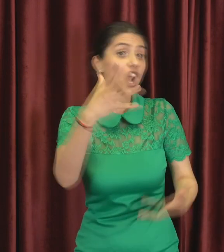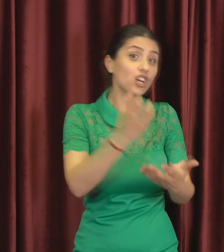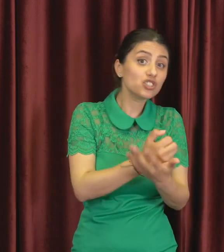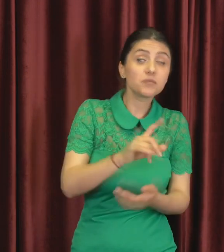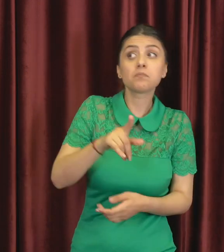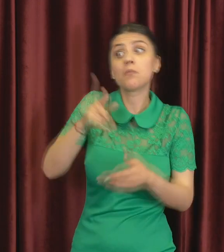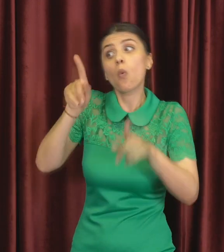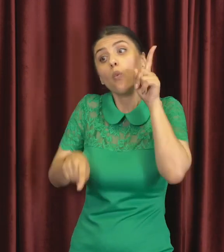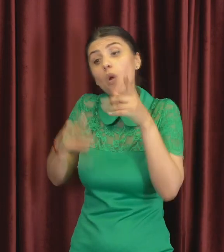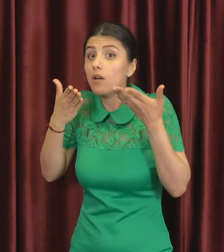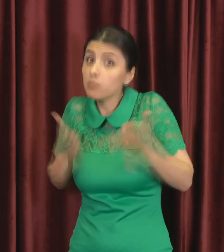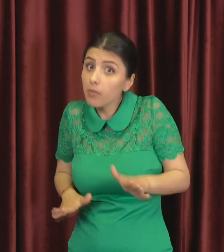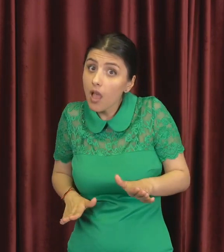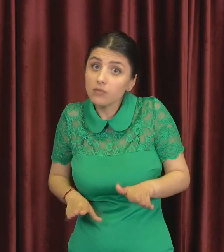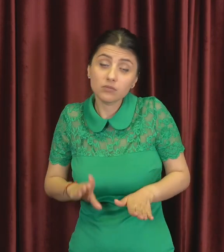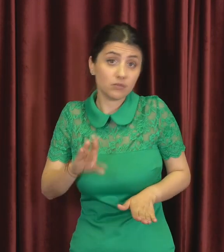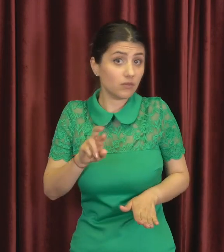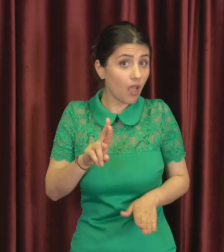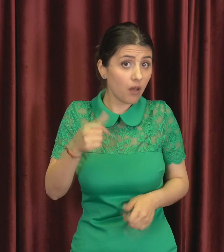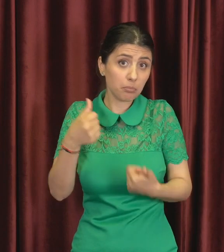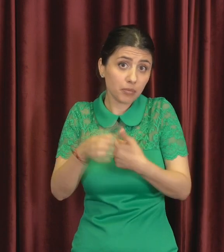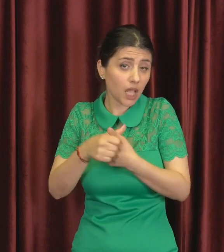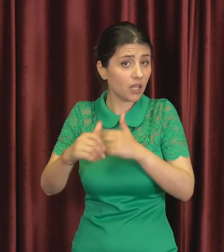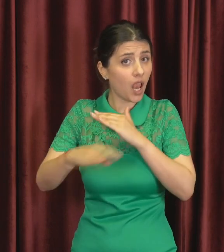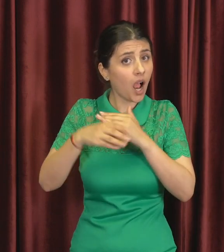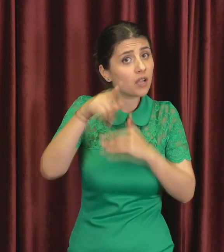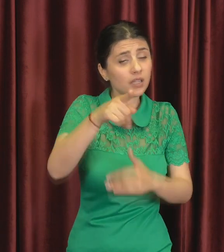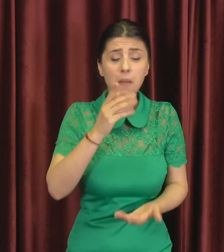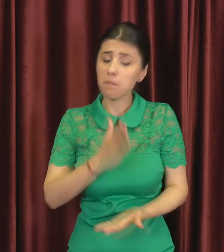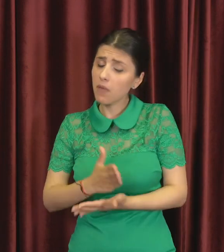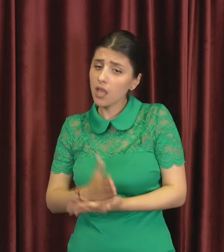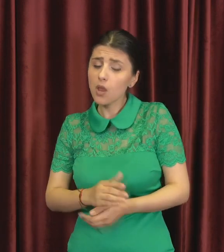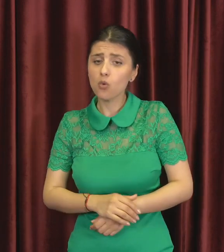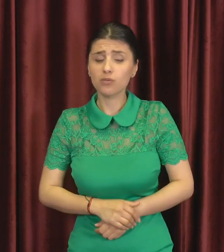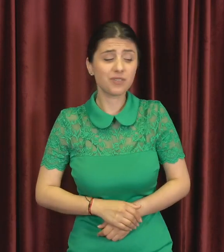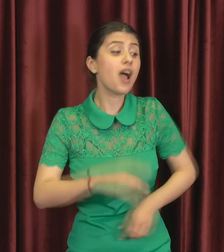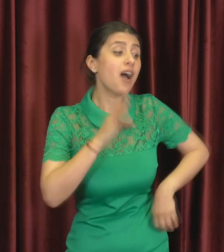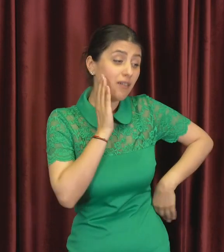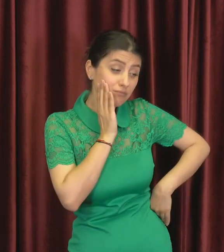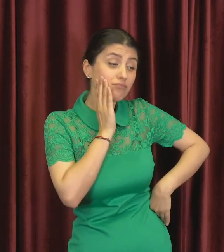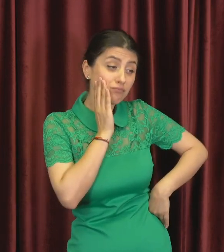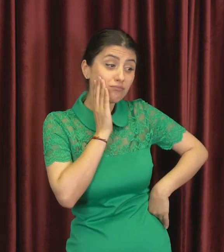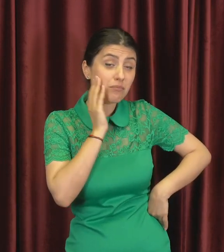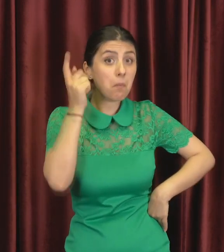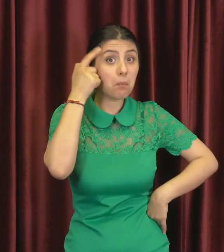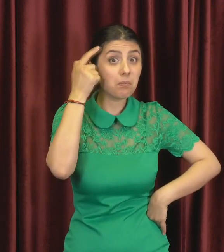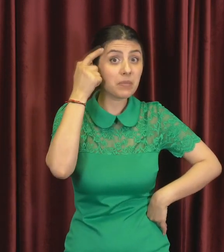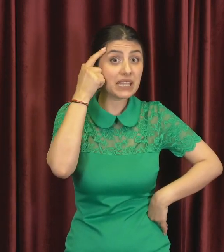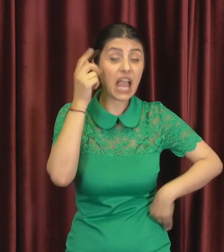alteori pierzi, dar prietenii sunt lângă tine mereu, buhuhu, Minda. Îi zise Bufnița cu